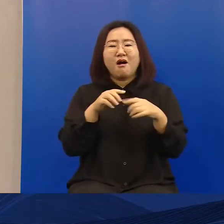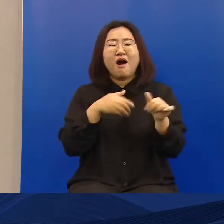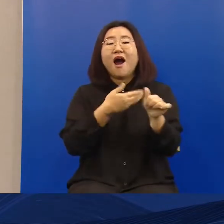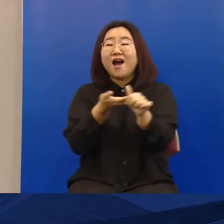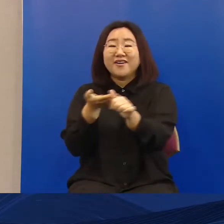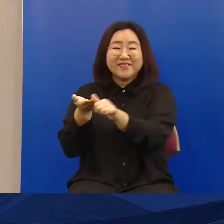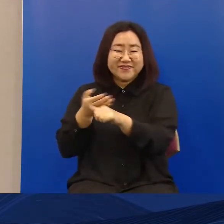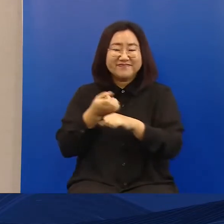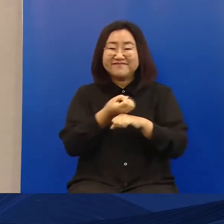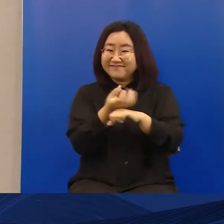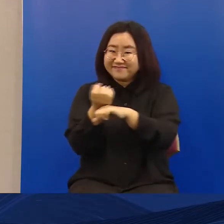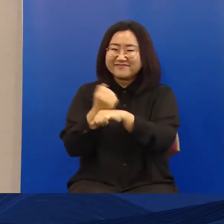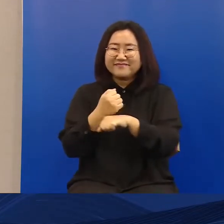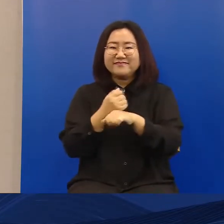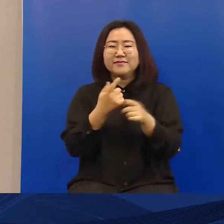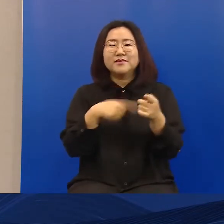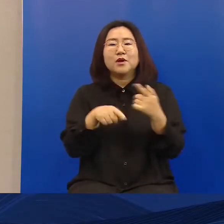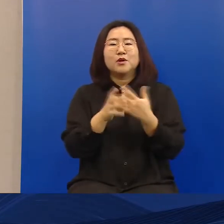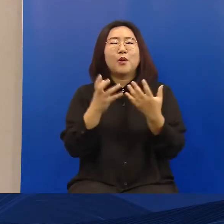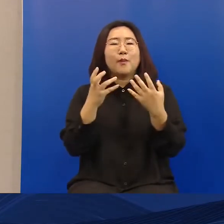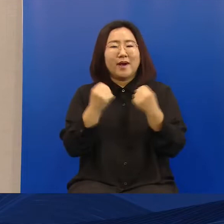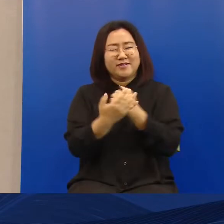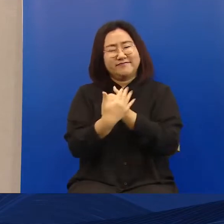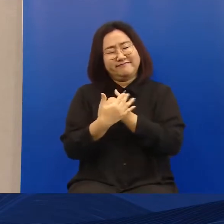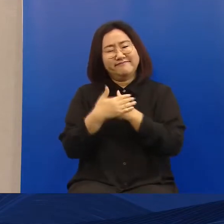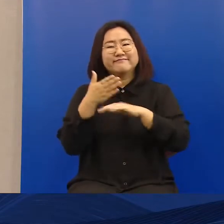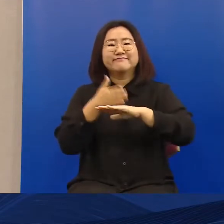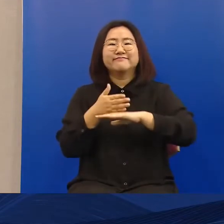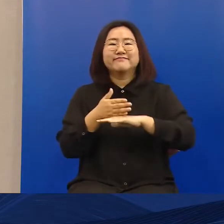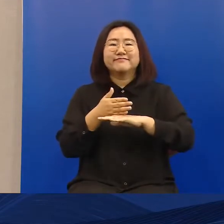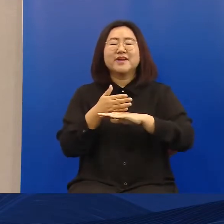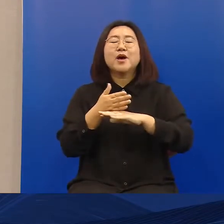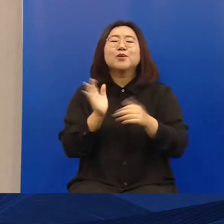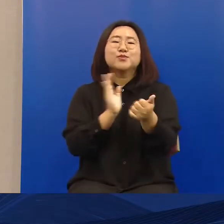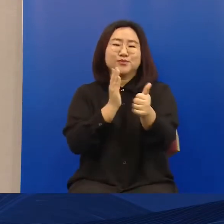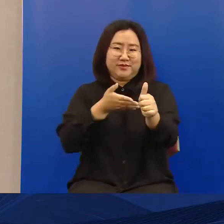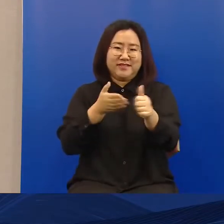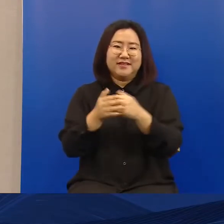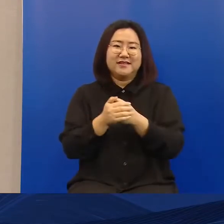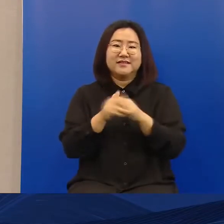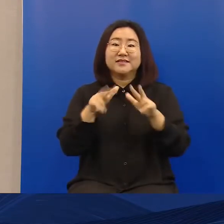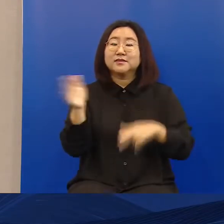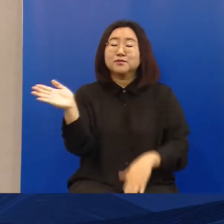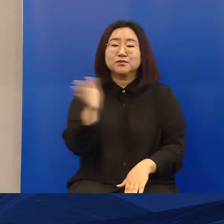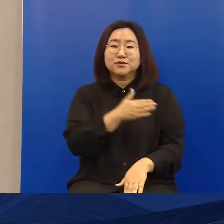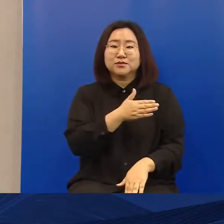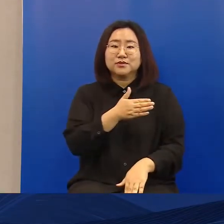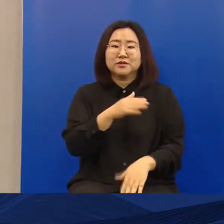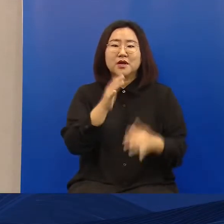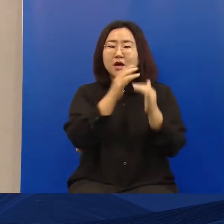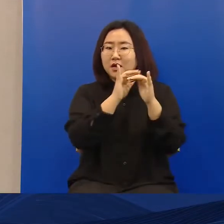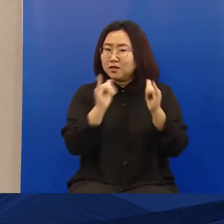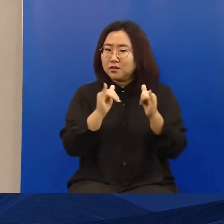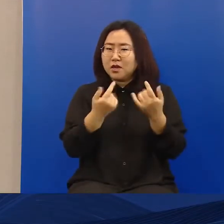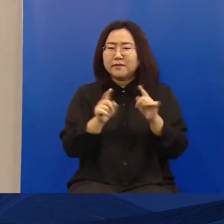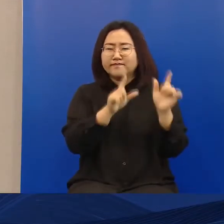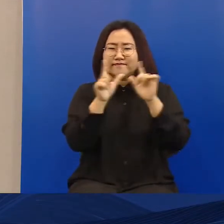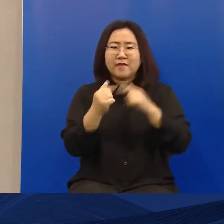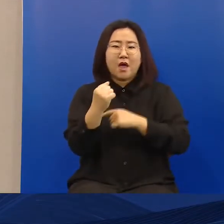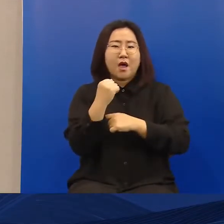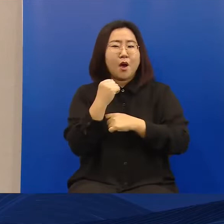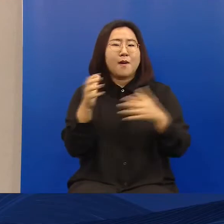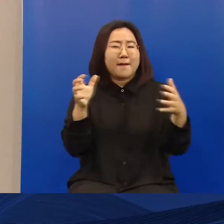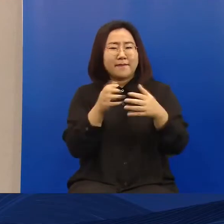함께 널리 알려주시고 더욱더 많은 성원을 부탁을 드리겠습니다. 자, 그럼 지금부터 인류의 공존과